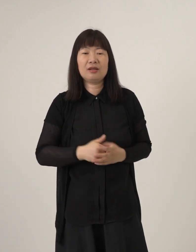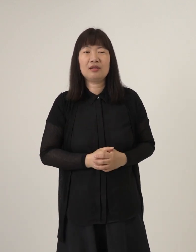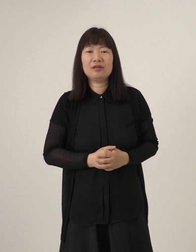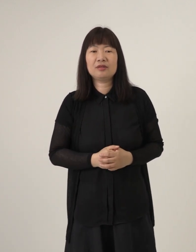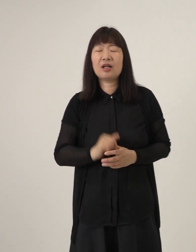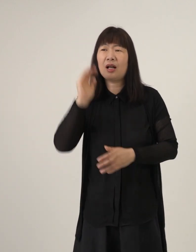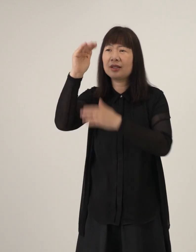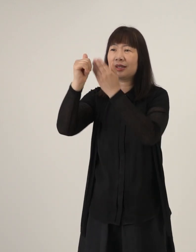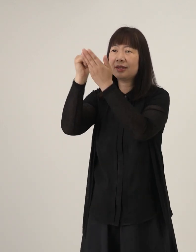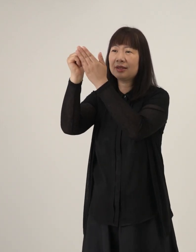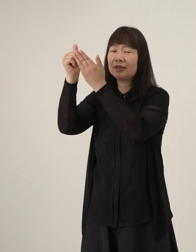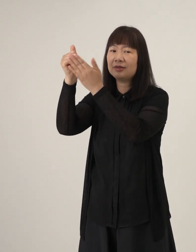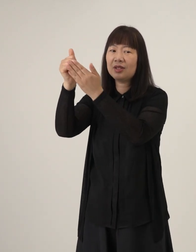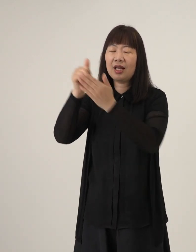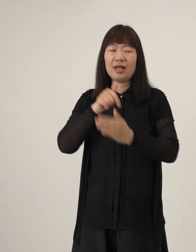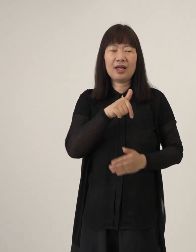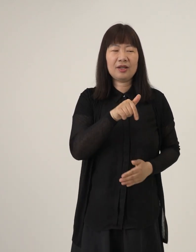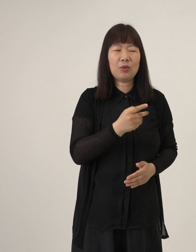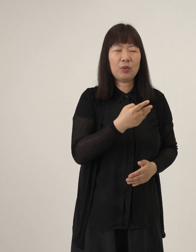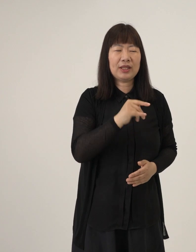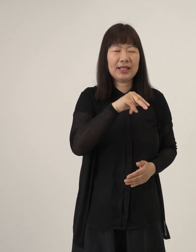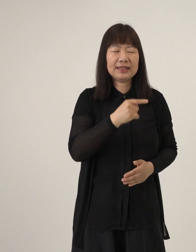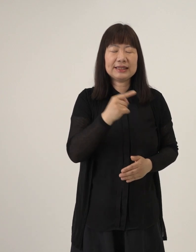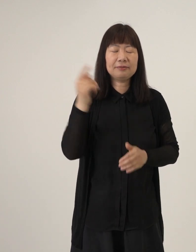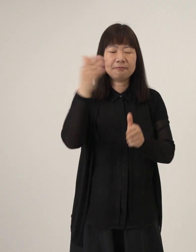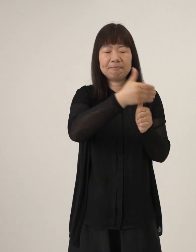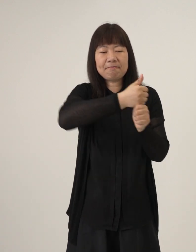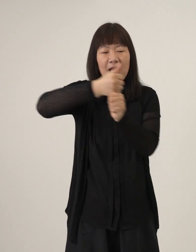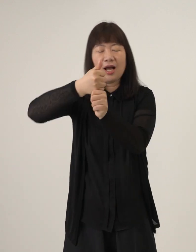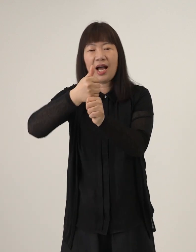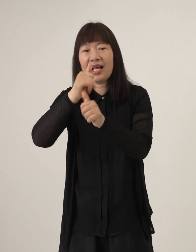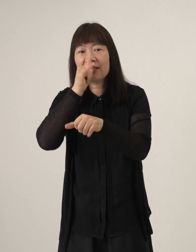하나님이 고레스에게 감동을 했다니까